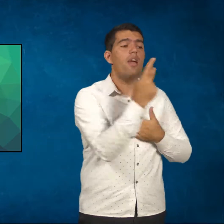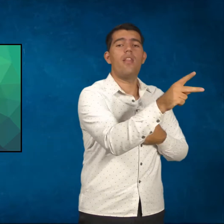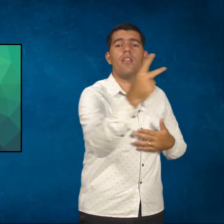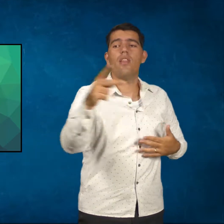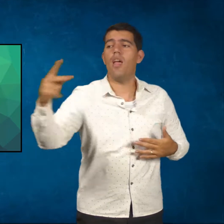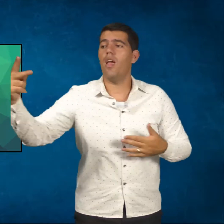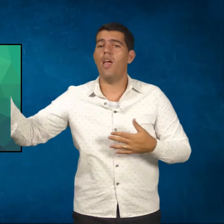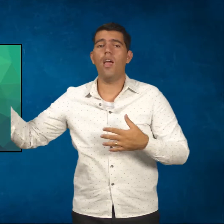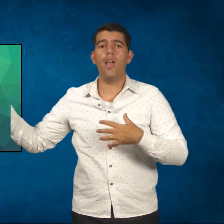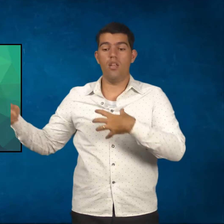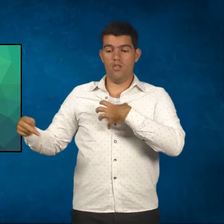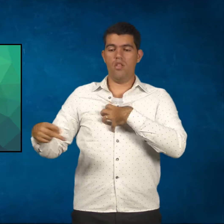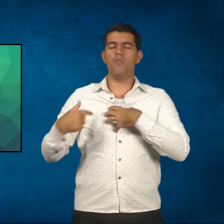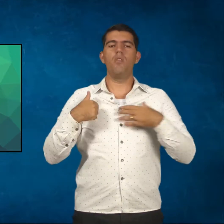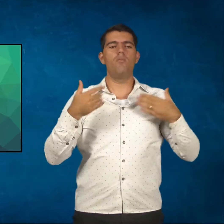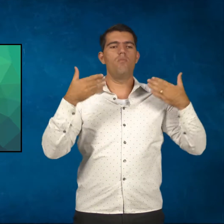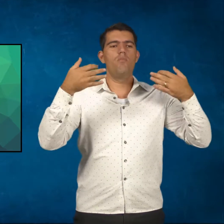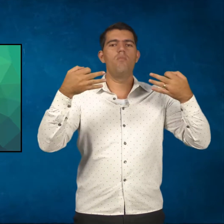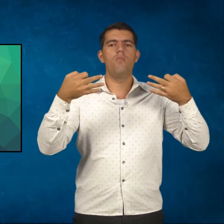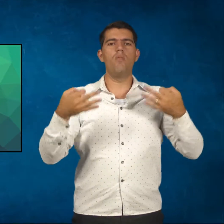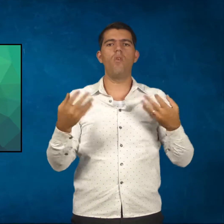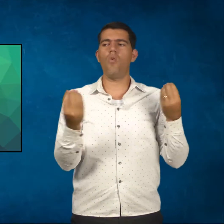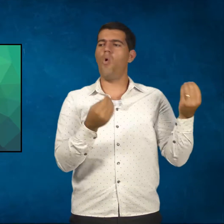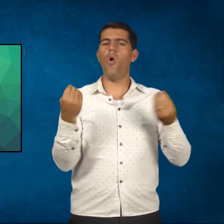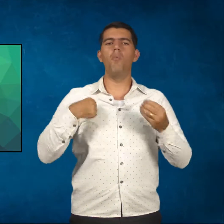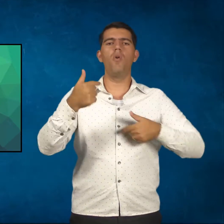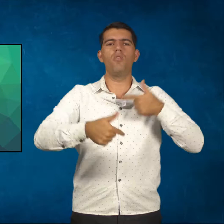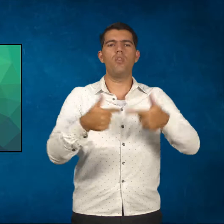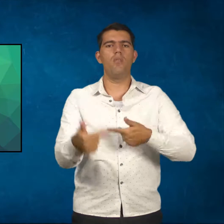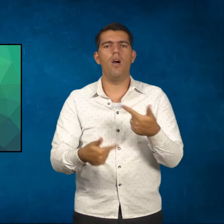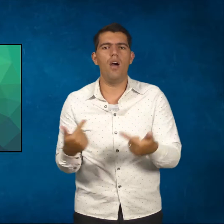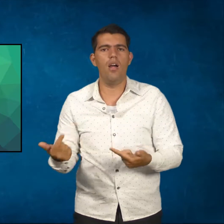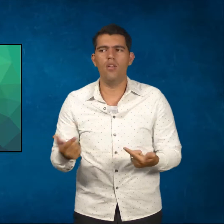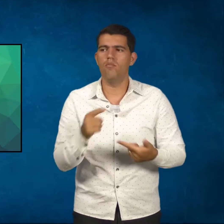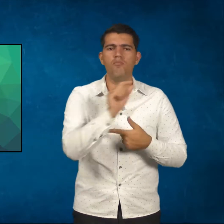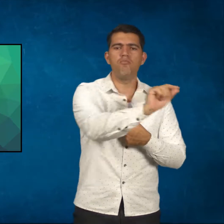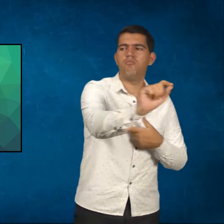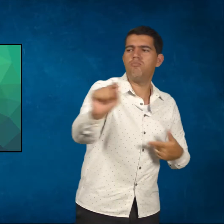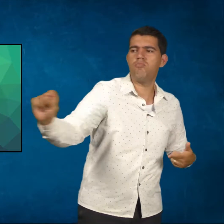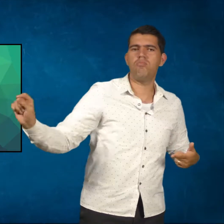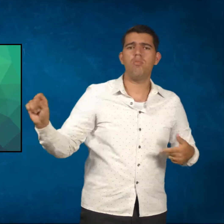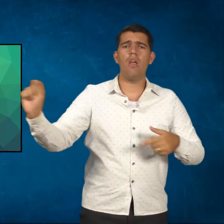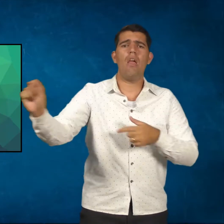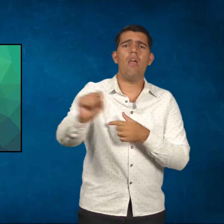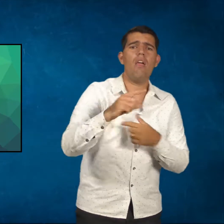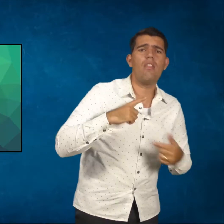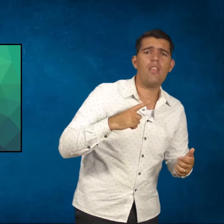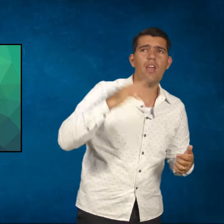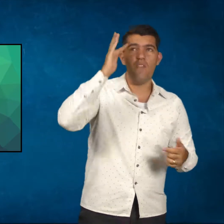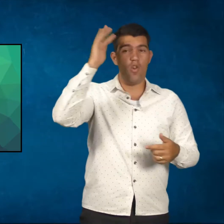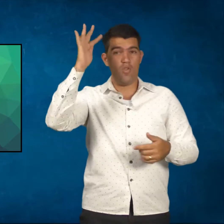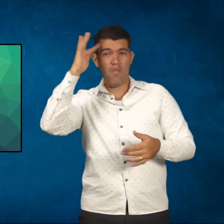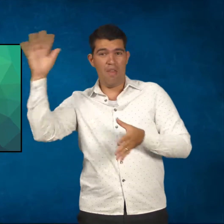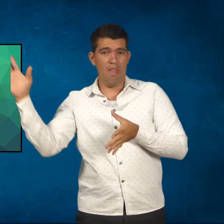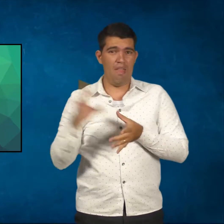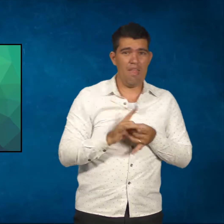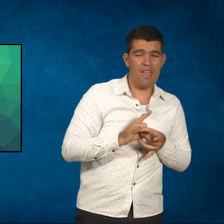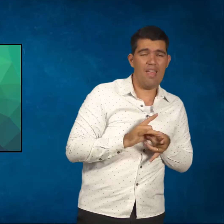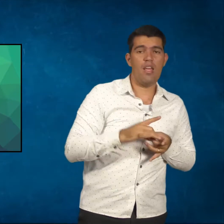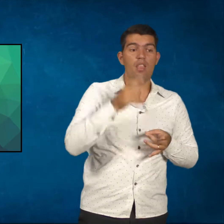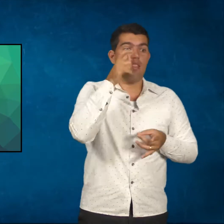sua posição, as suas áreas de atuação, fortemente arraigadas às suas filosofias, aos